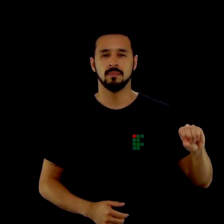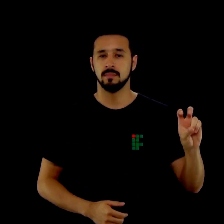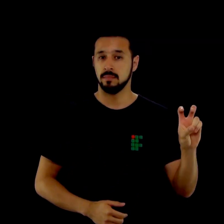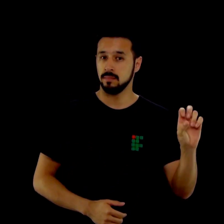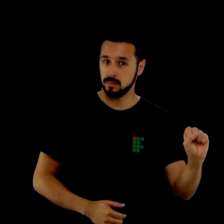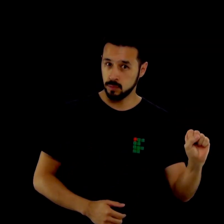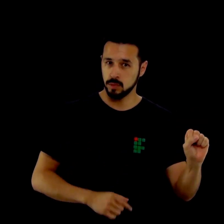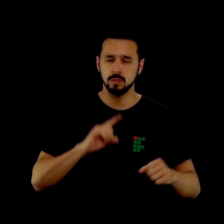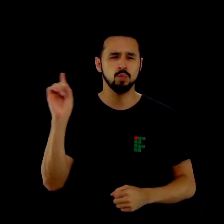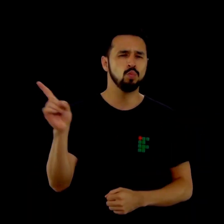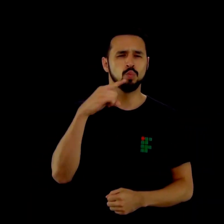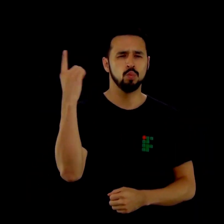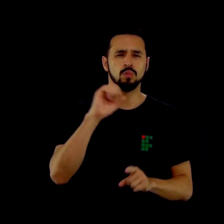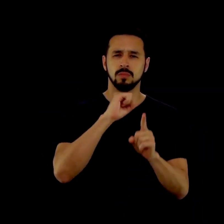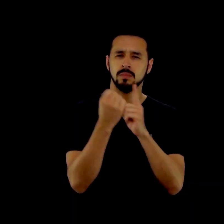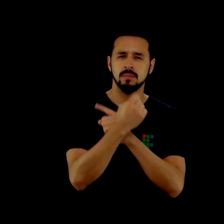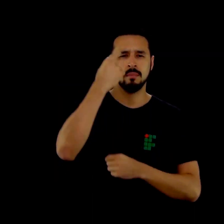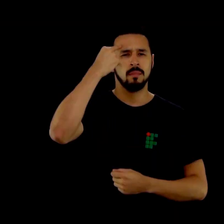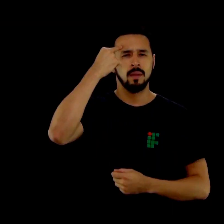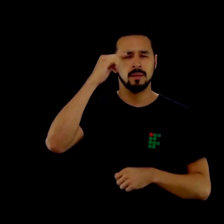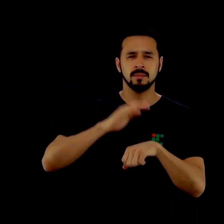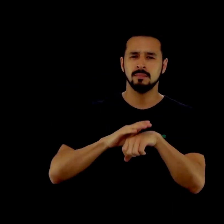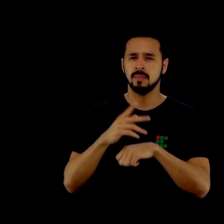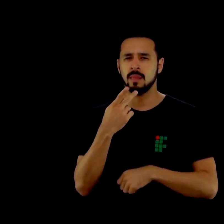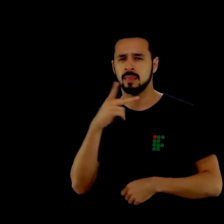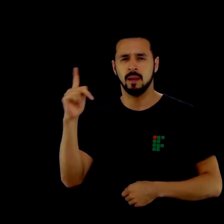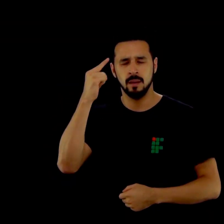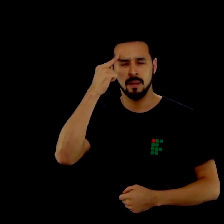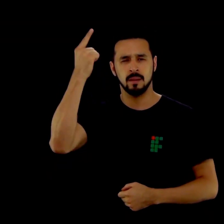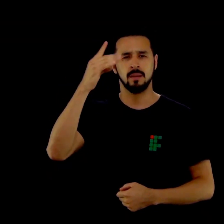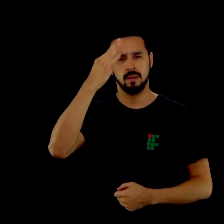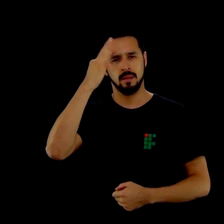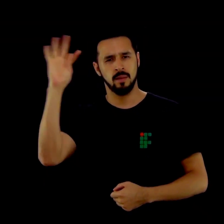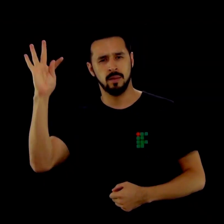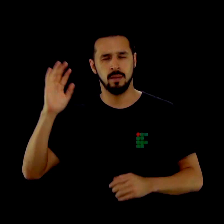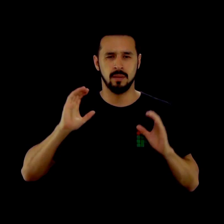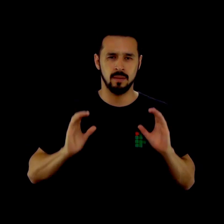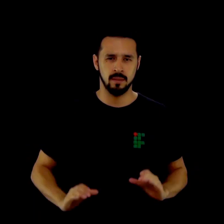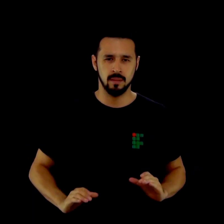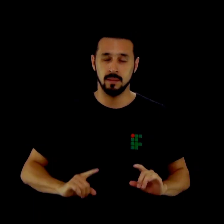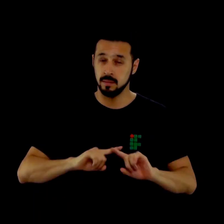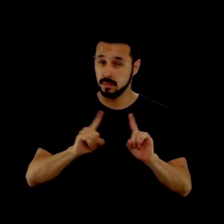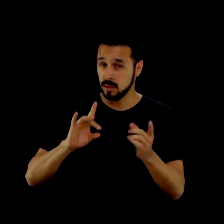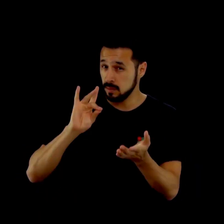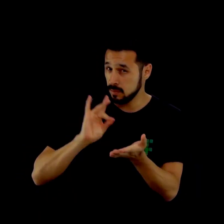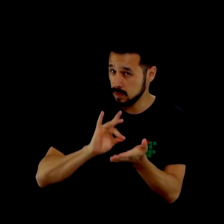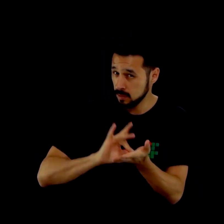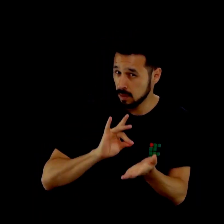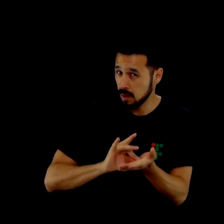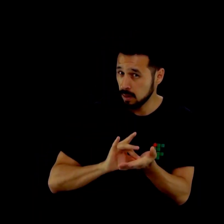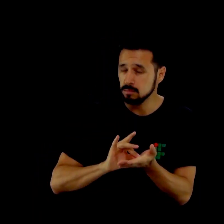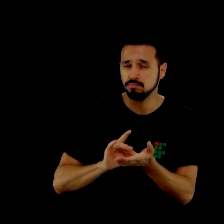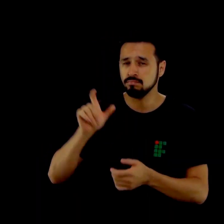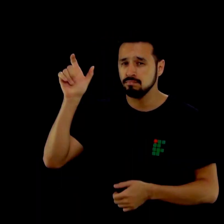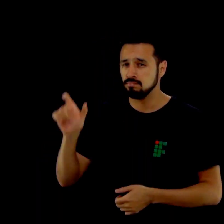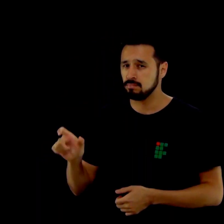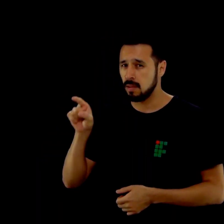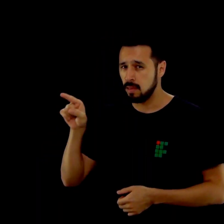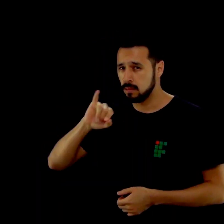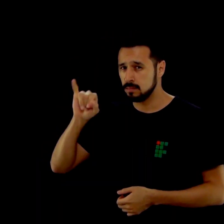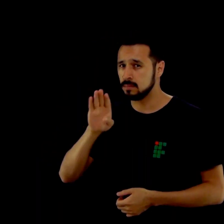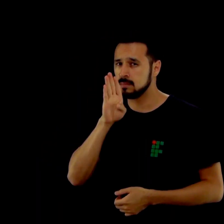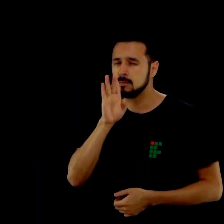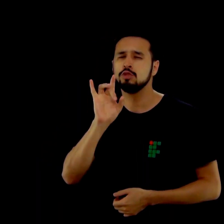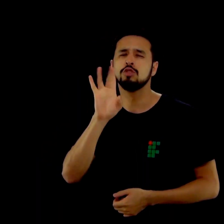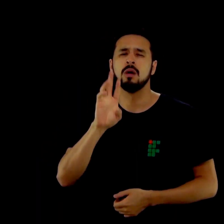1958, é considerado o autor do behaviorismo, mas é necessário que se diga que Watson foi, na